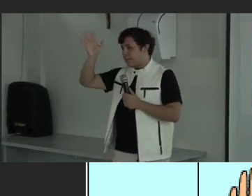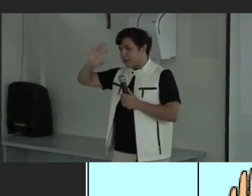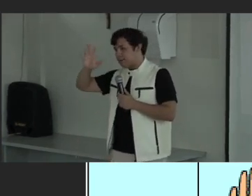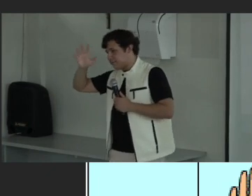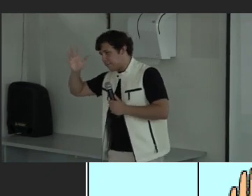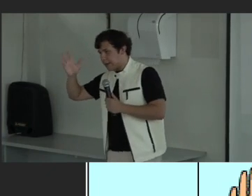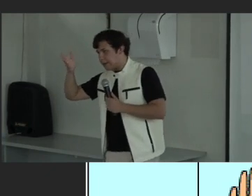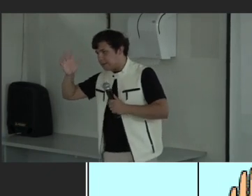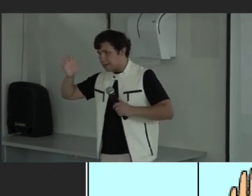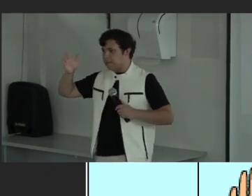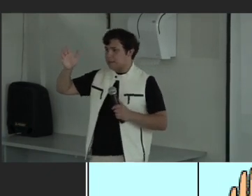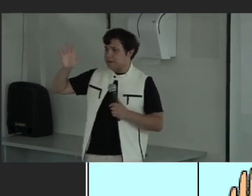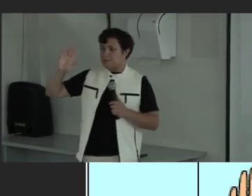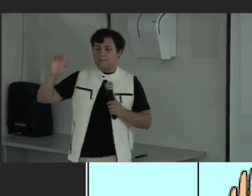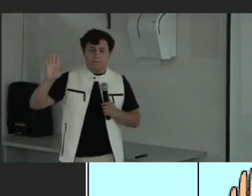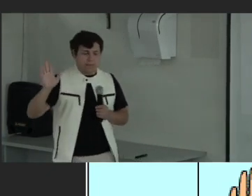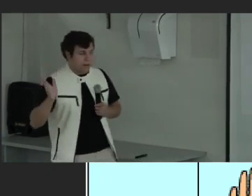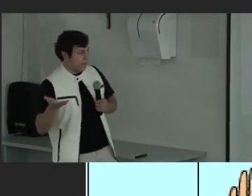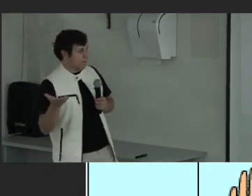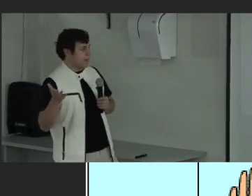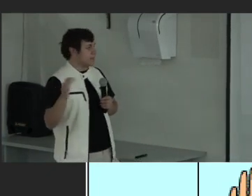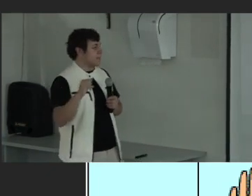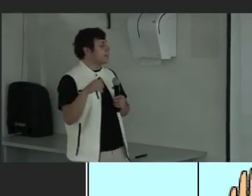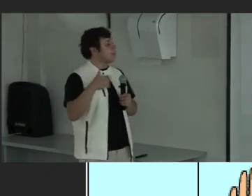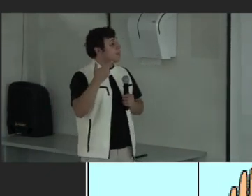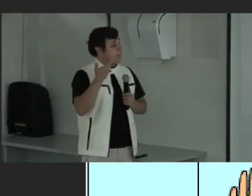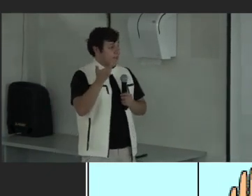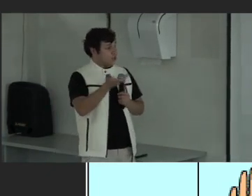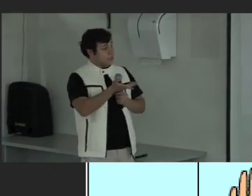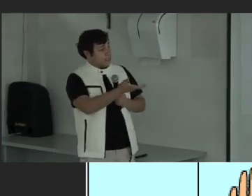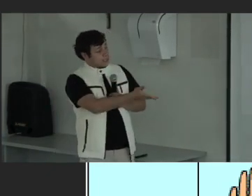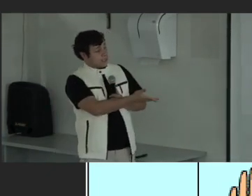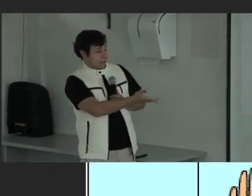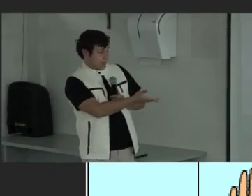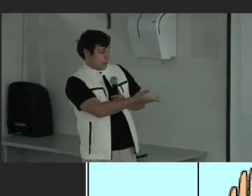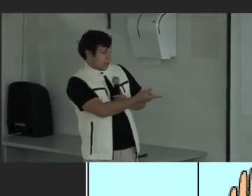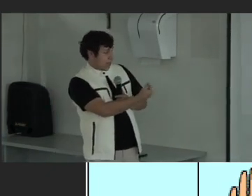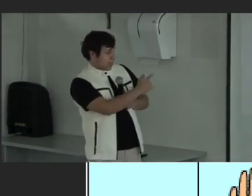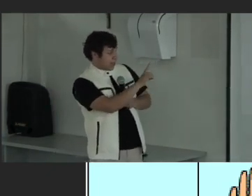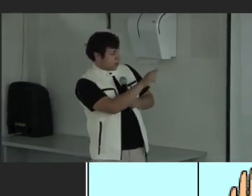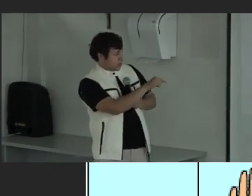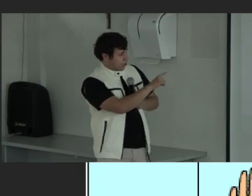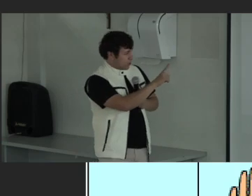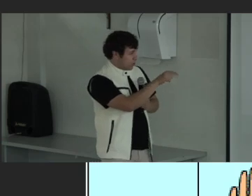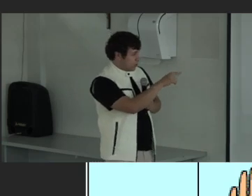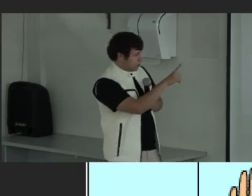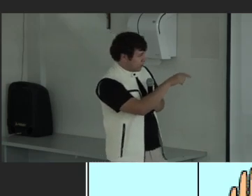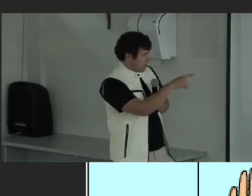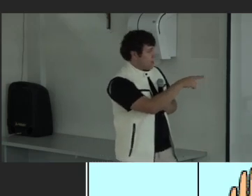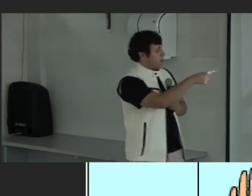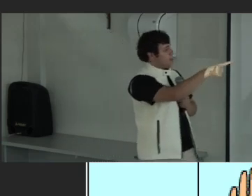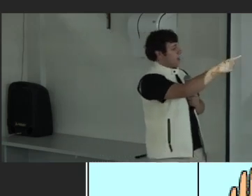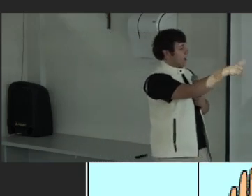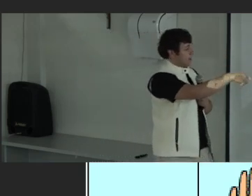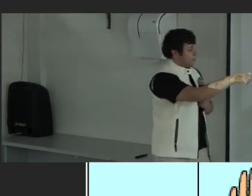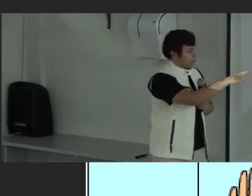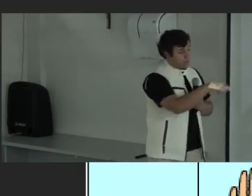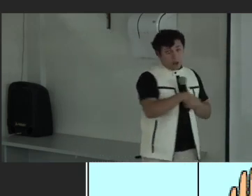veces varias letras de la misma letra. Entonces, ¿qué otra? Acá, por ejemplo, la